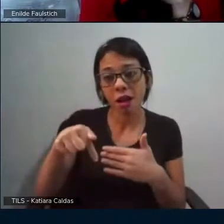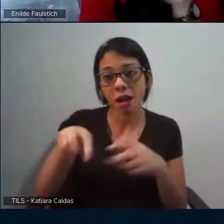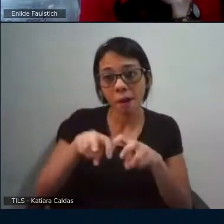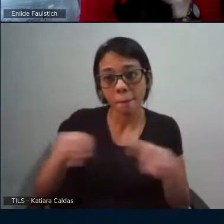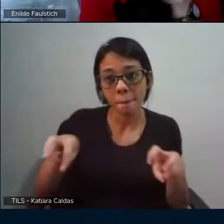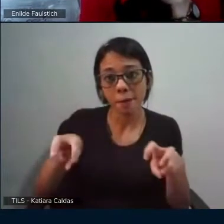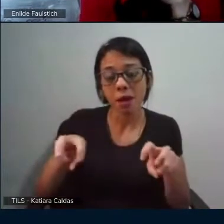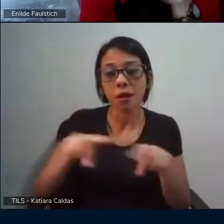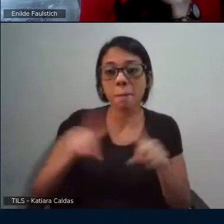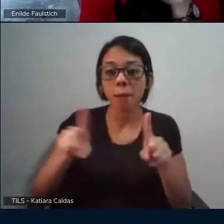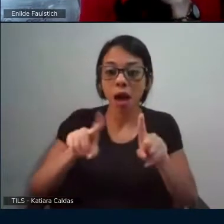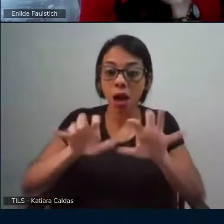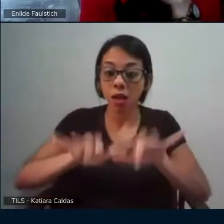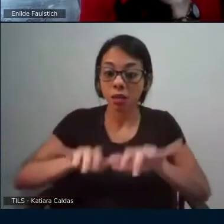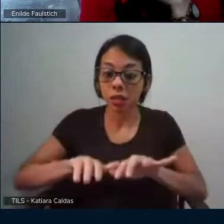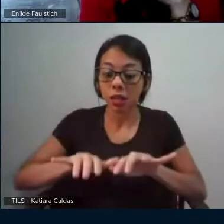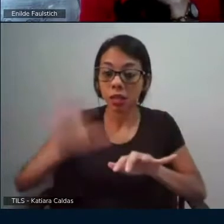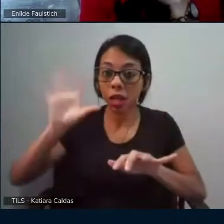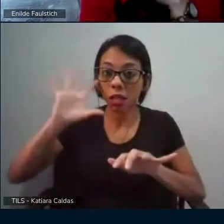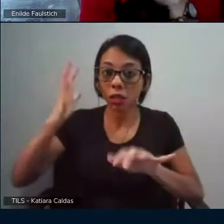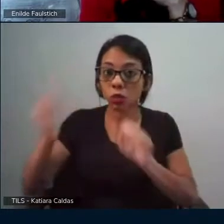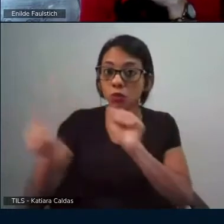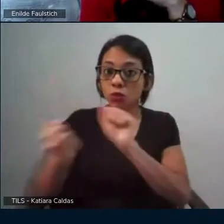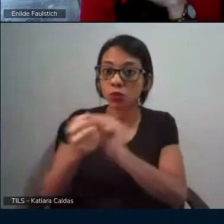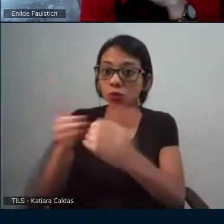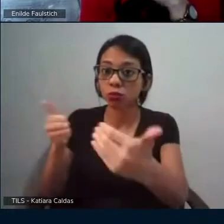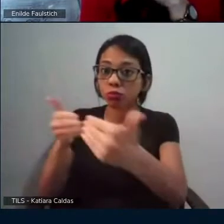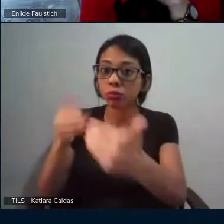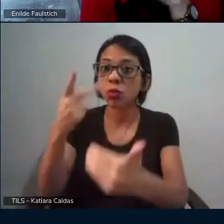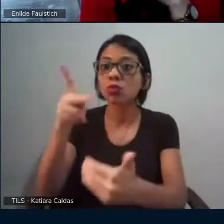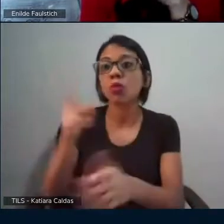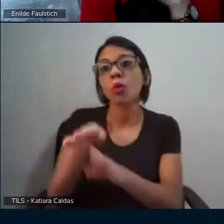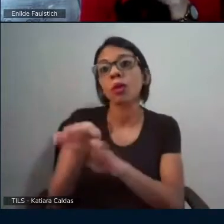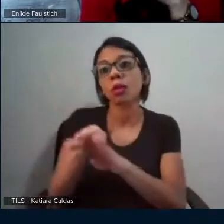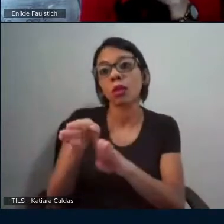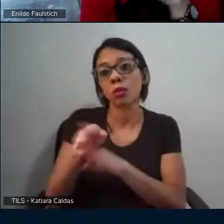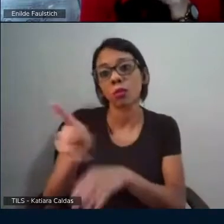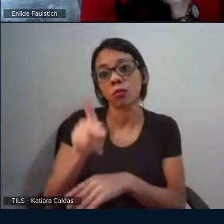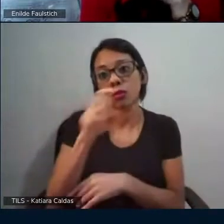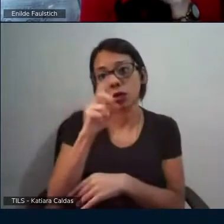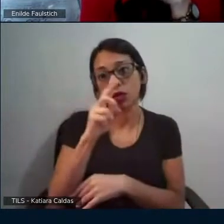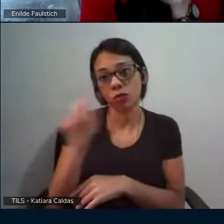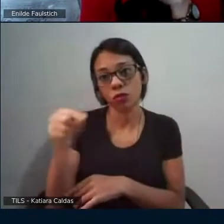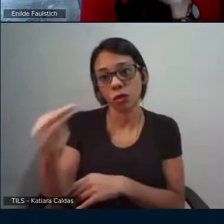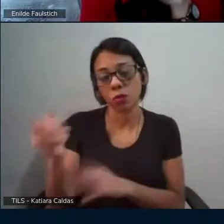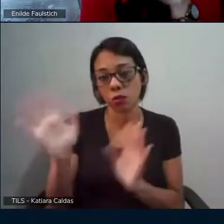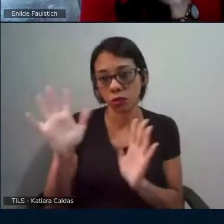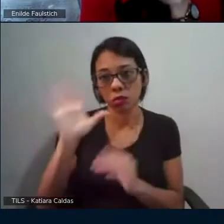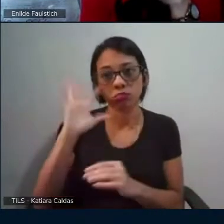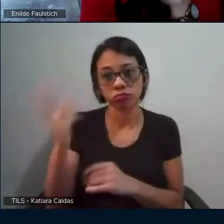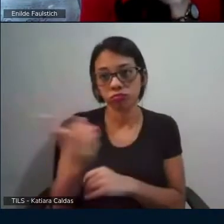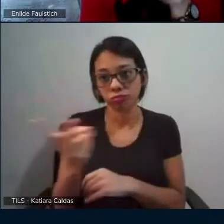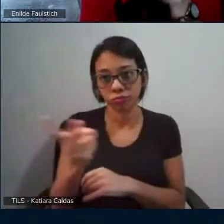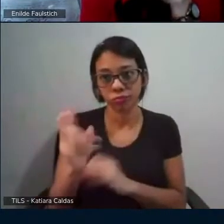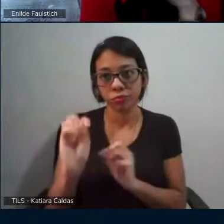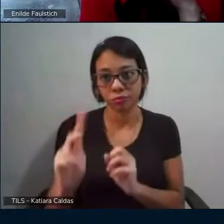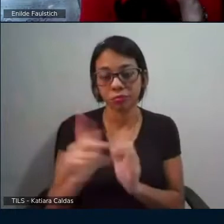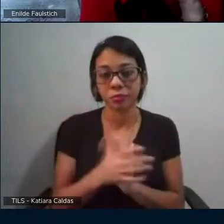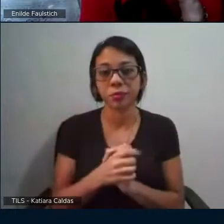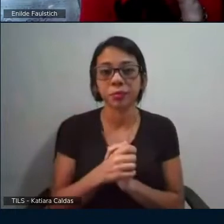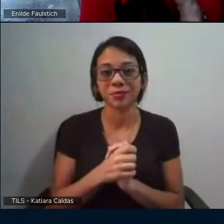escrita e decisão é sua com sua com a orientadora, professora Enilde.